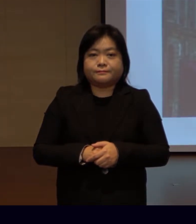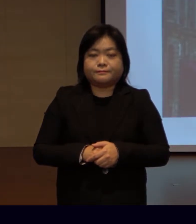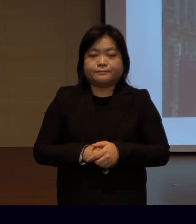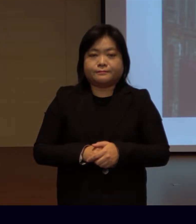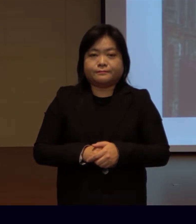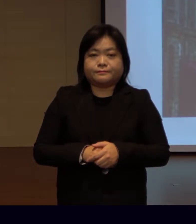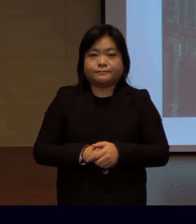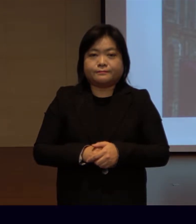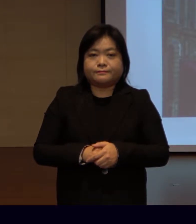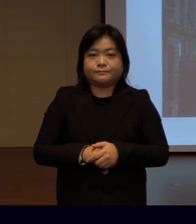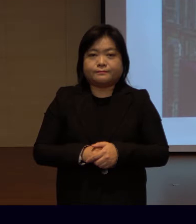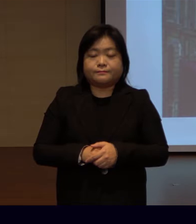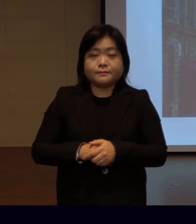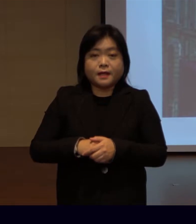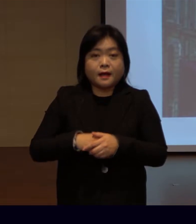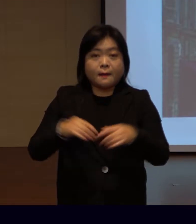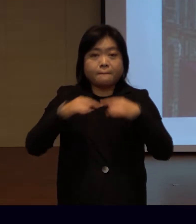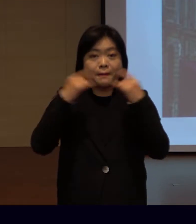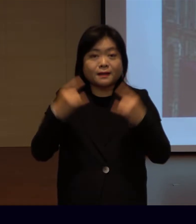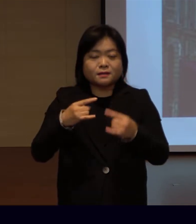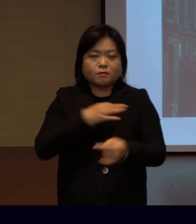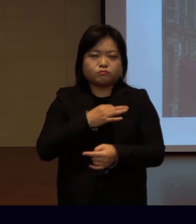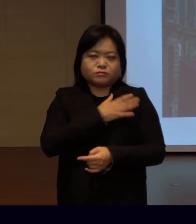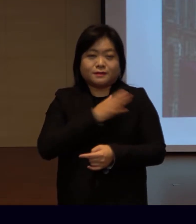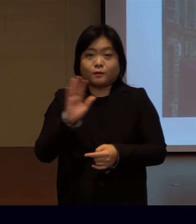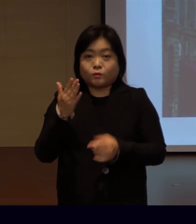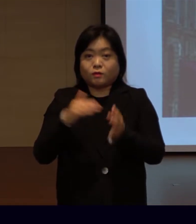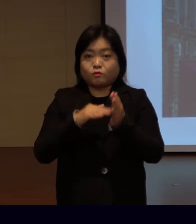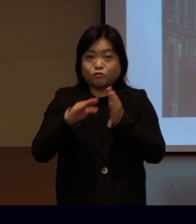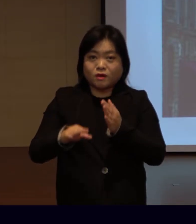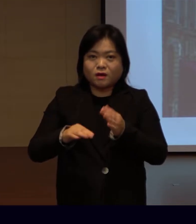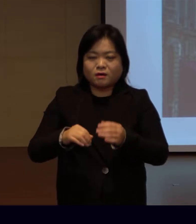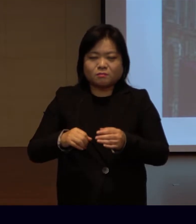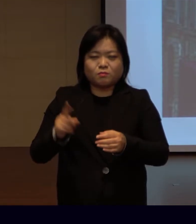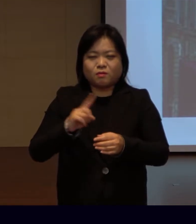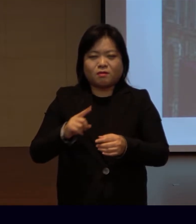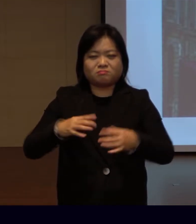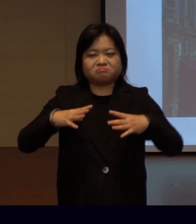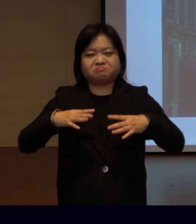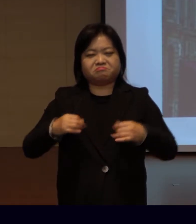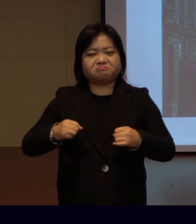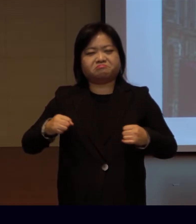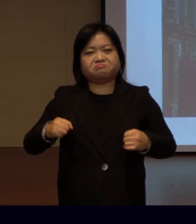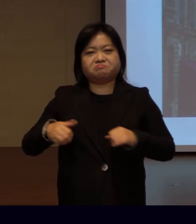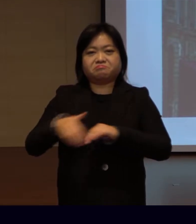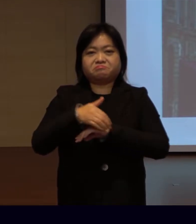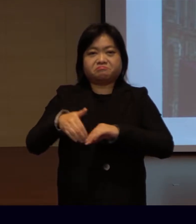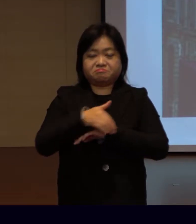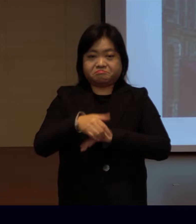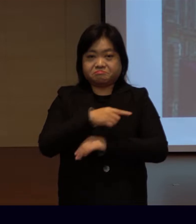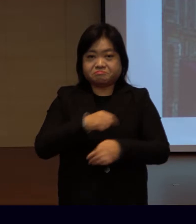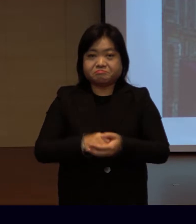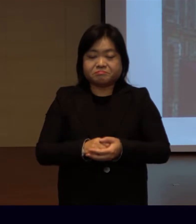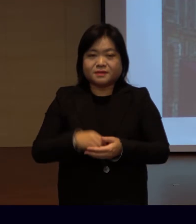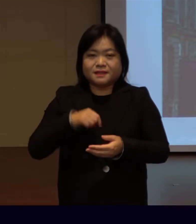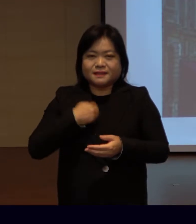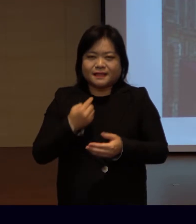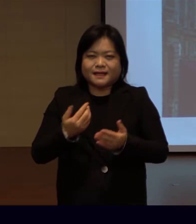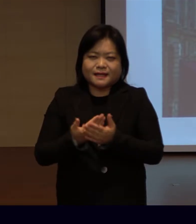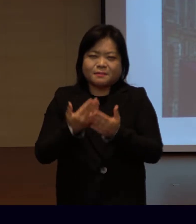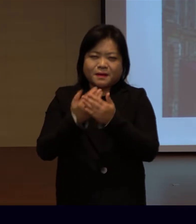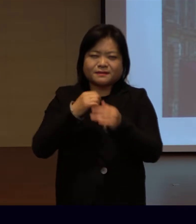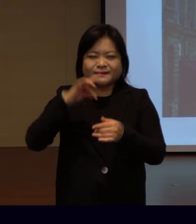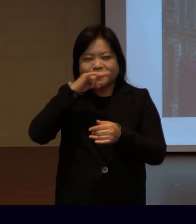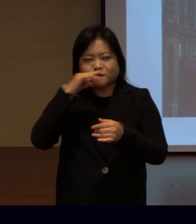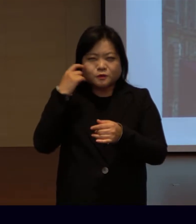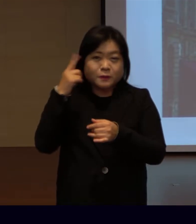됐습니다. 고맙습니다. 파리에 이제 부르주아로 돼서 이제 으쓱으쓱하고 댕기는 거예요. 굉장히 성실한 사람입니다. 자기가 막 개발을 해서